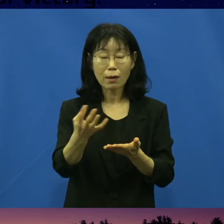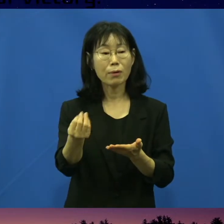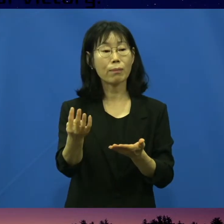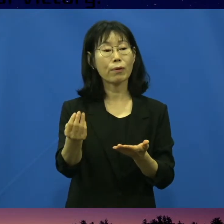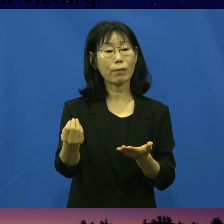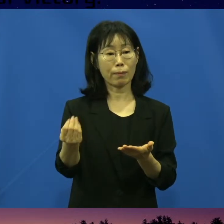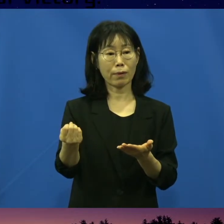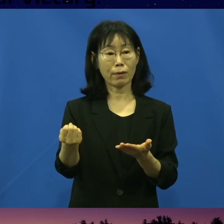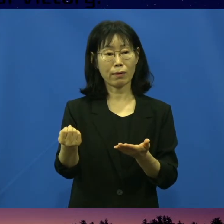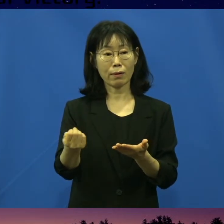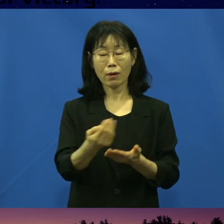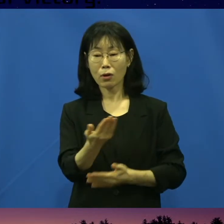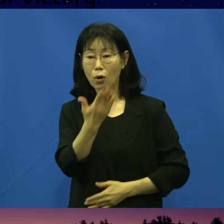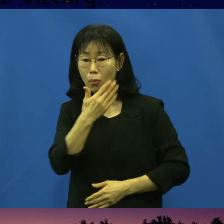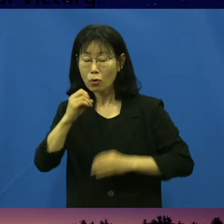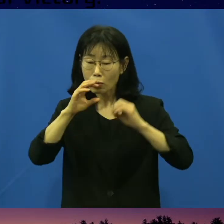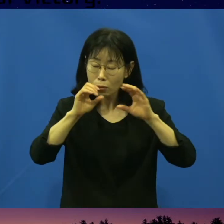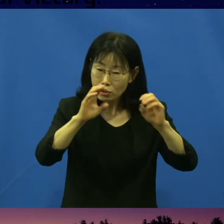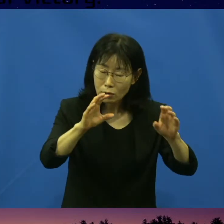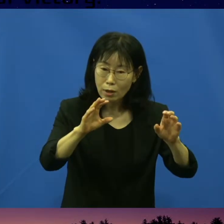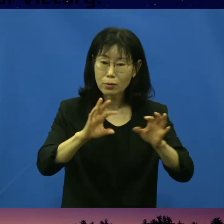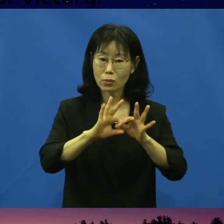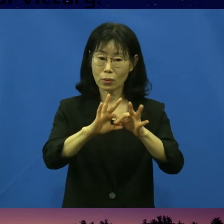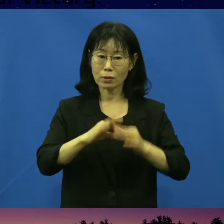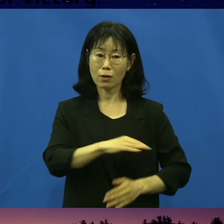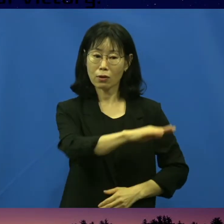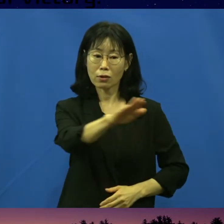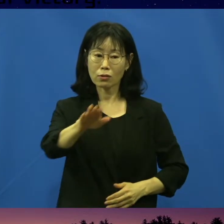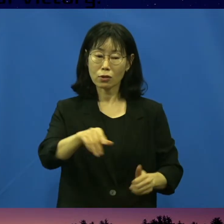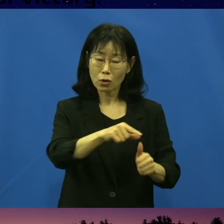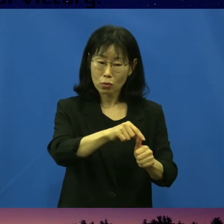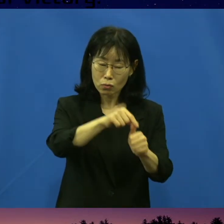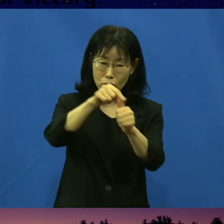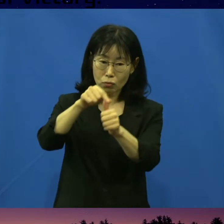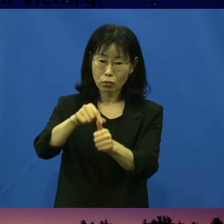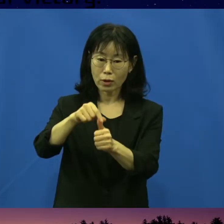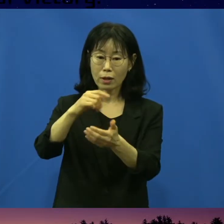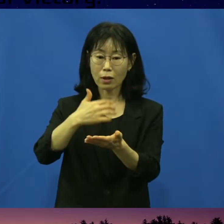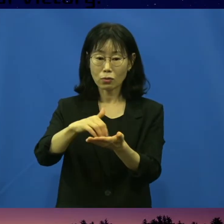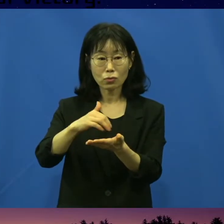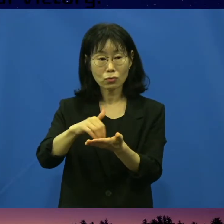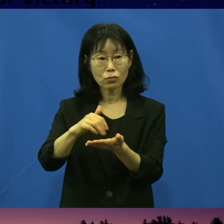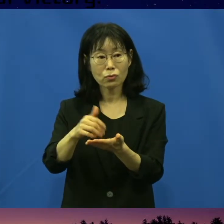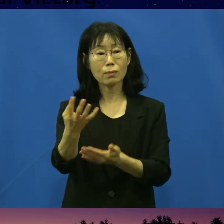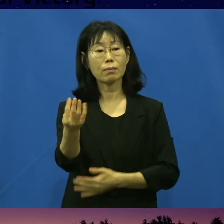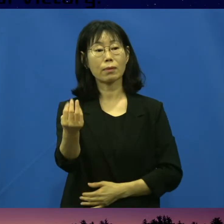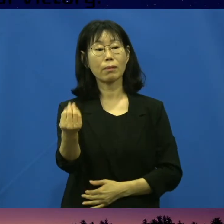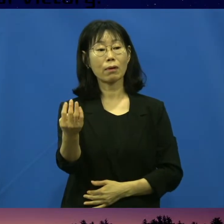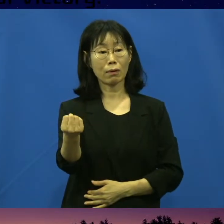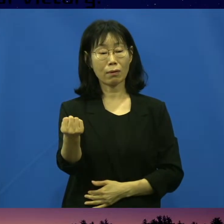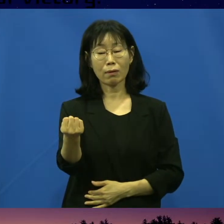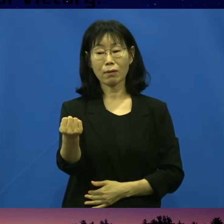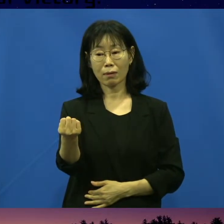여러분들이 전한 복음으로 다른 사람을 살려낸 사건이 여러분들 인생에 몇 번 있어요?